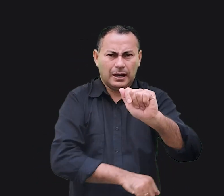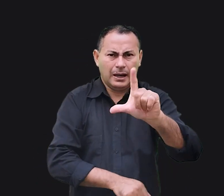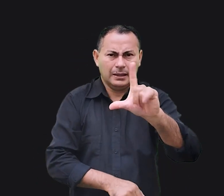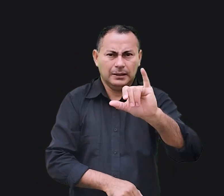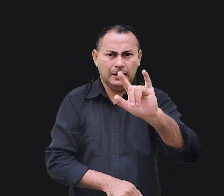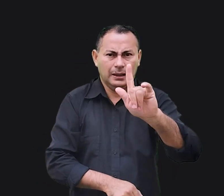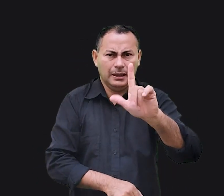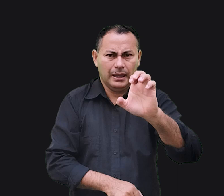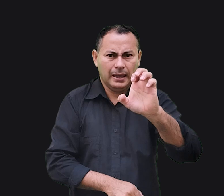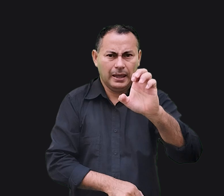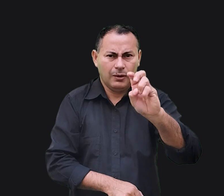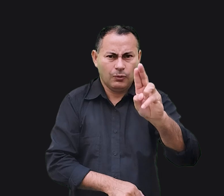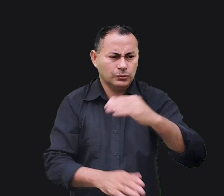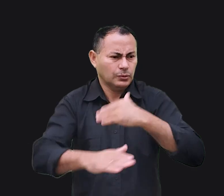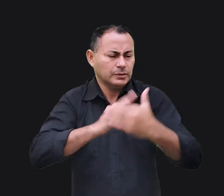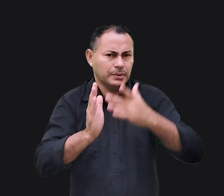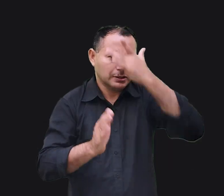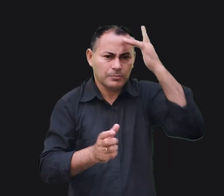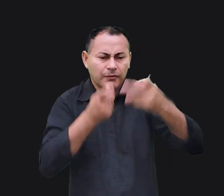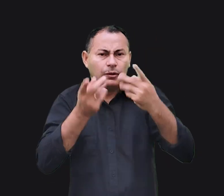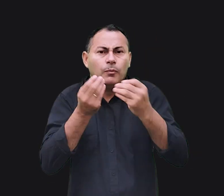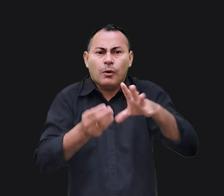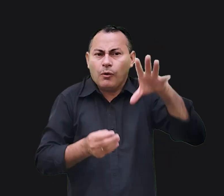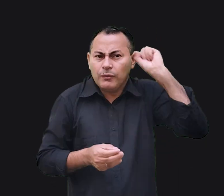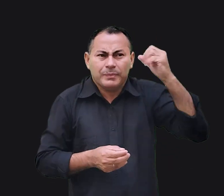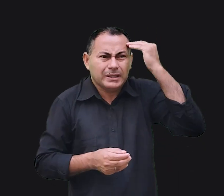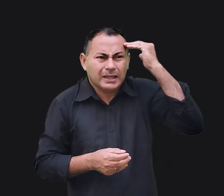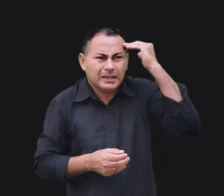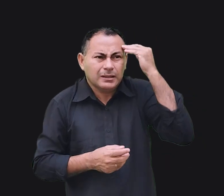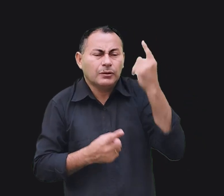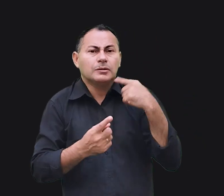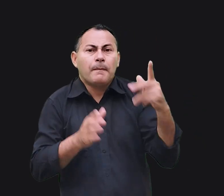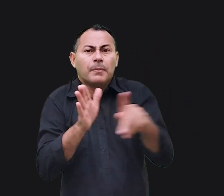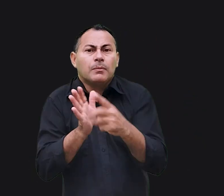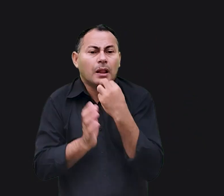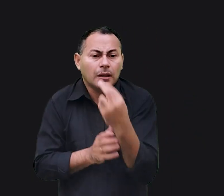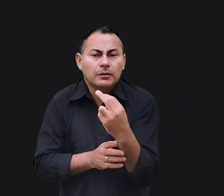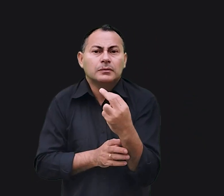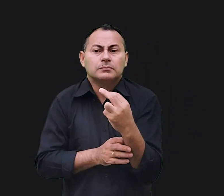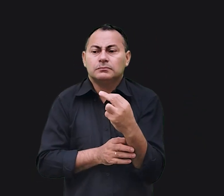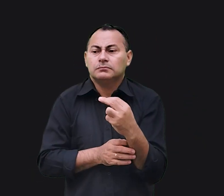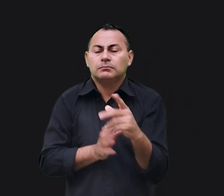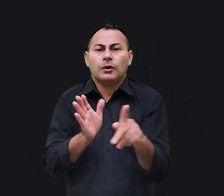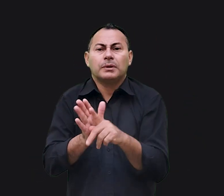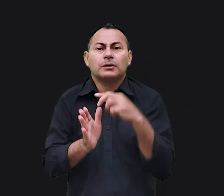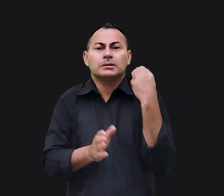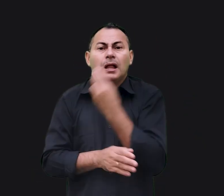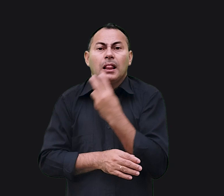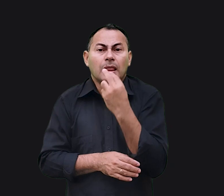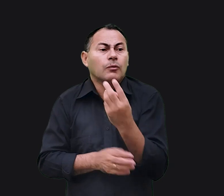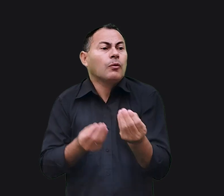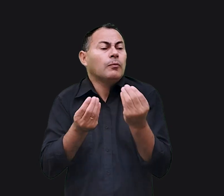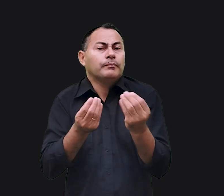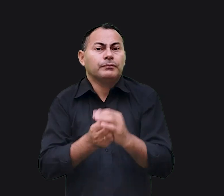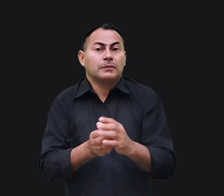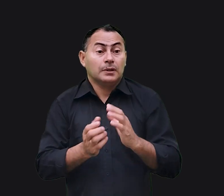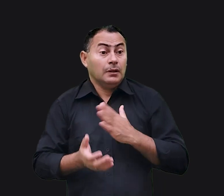falando? Então, como os ouvimos, cada um de nós, em nossa própria língua materna? Atônitos e